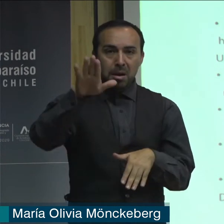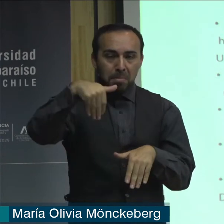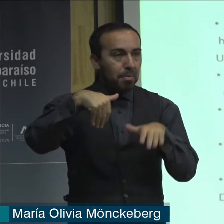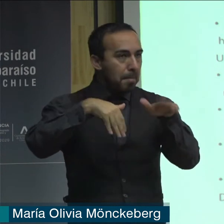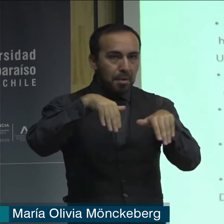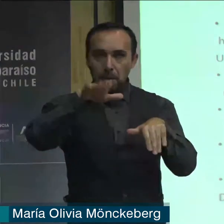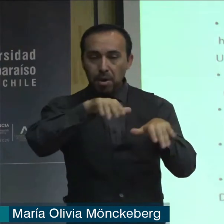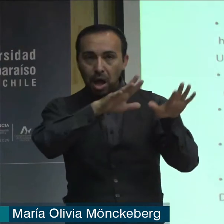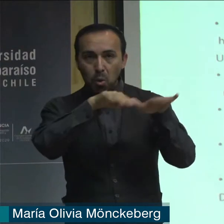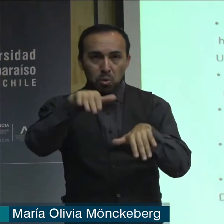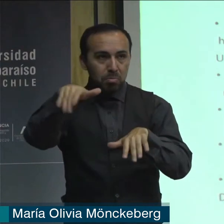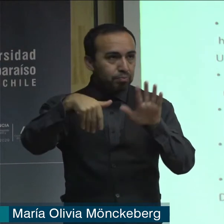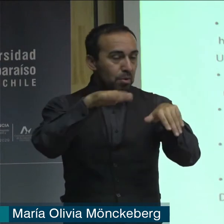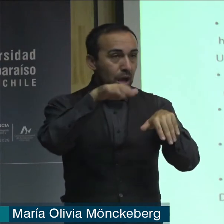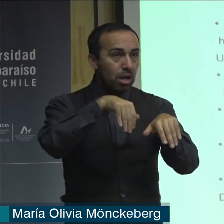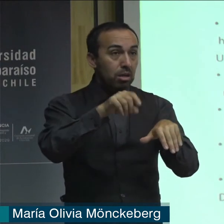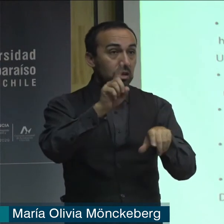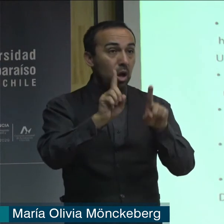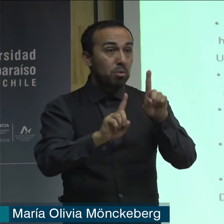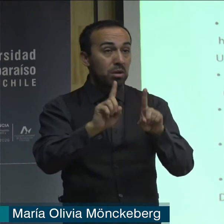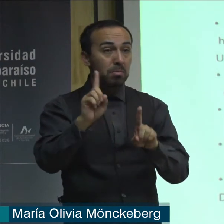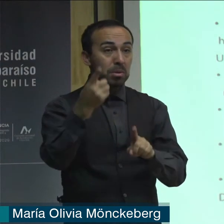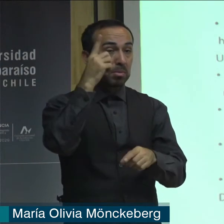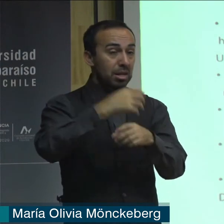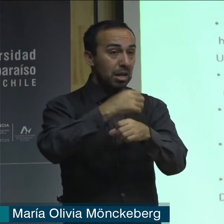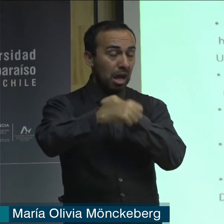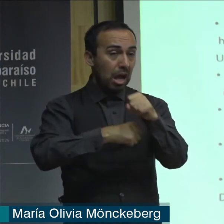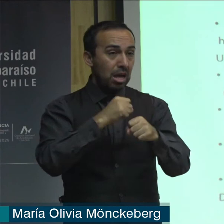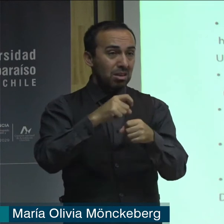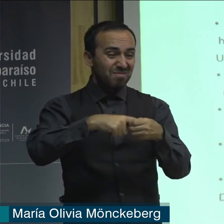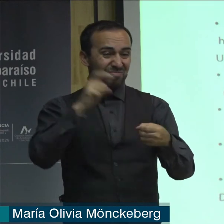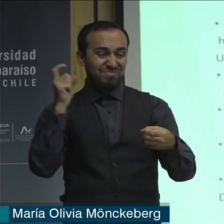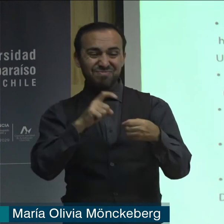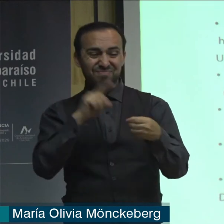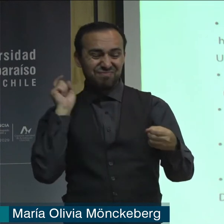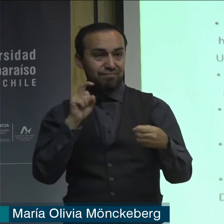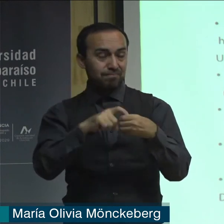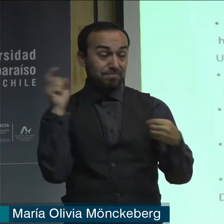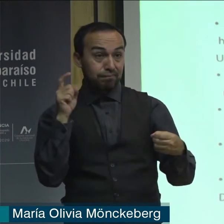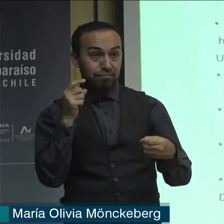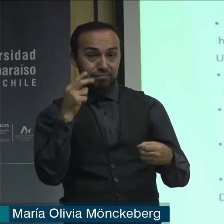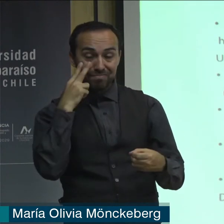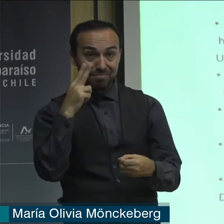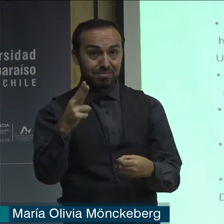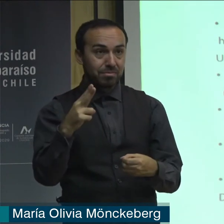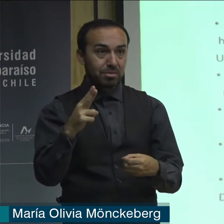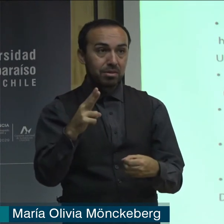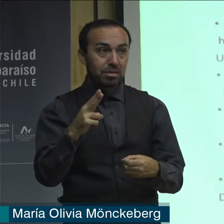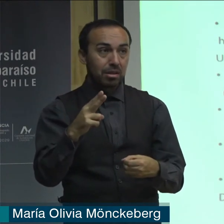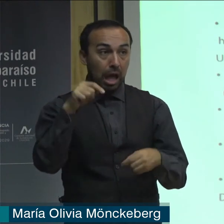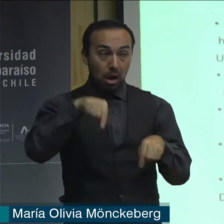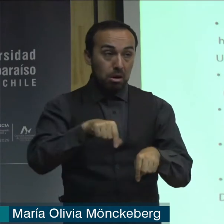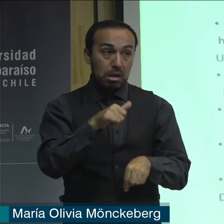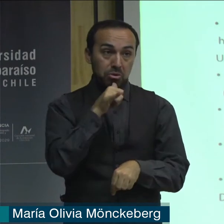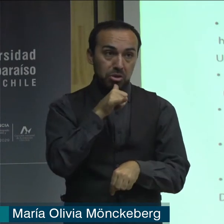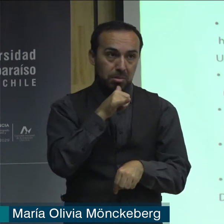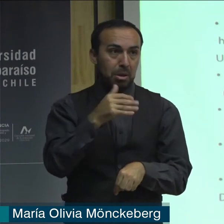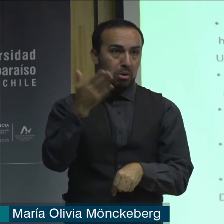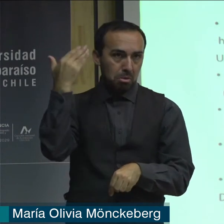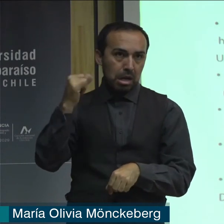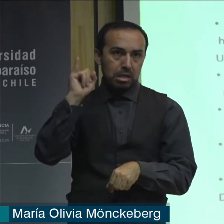alumnos y que desertan mucho en el primer año no sé no he visto esa estadísticas ahora último pero desertaban mucho